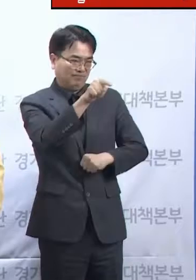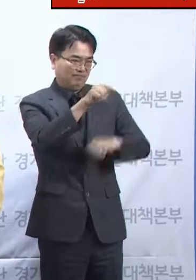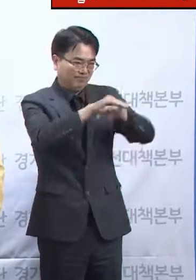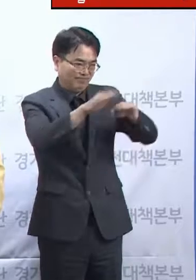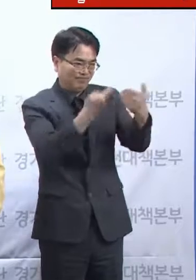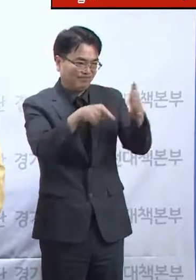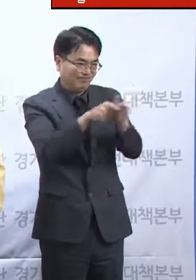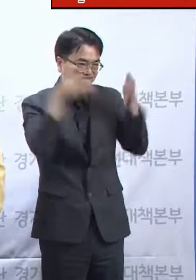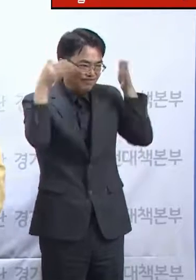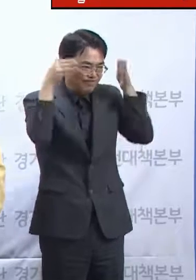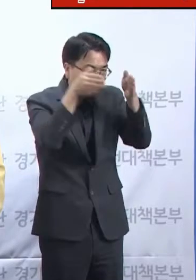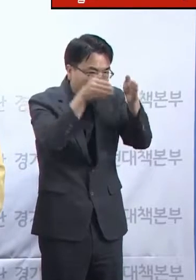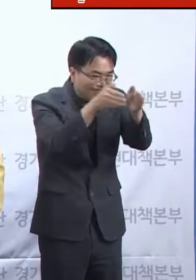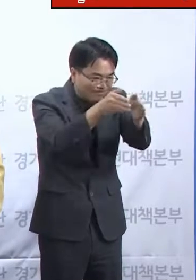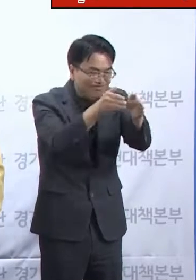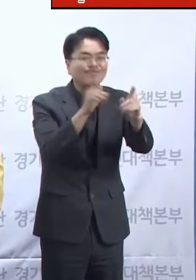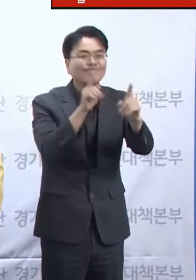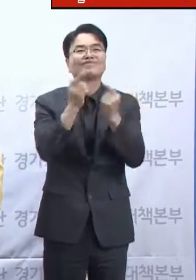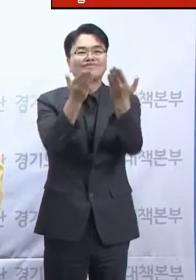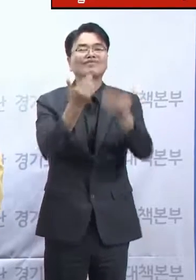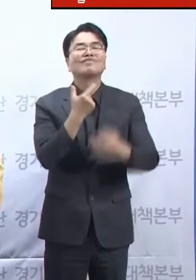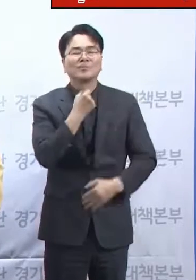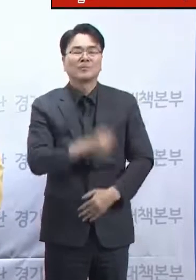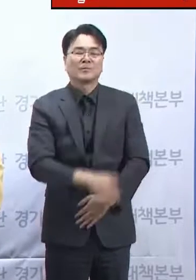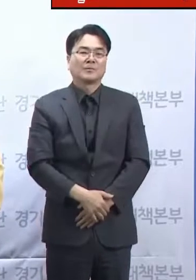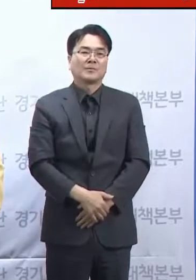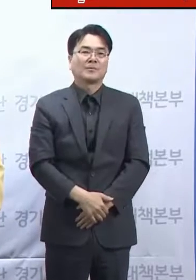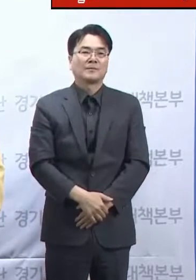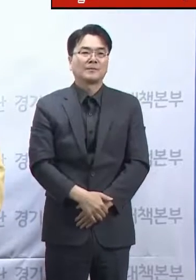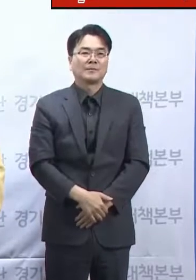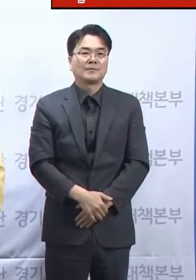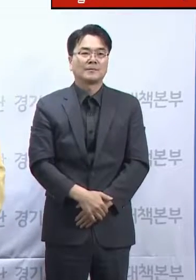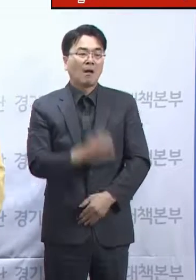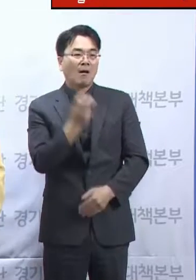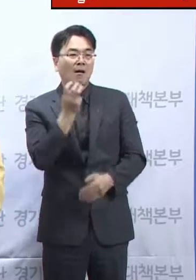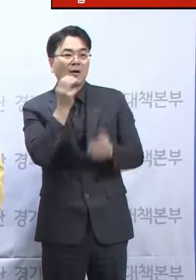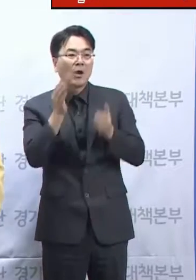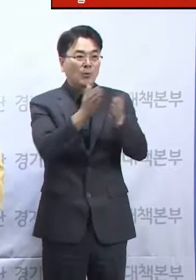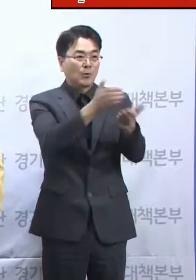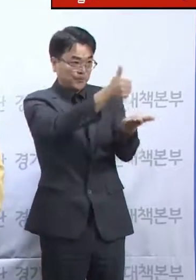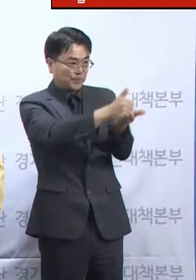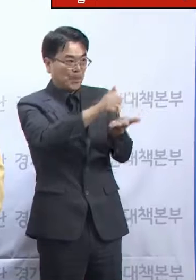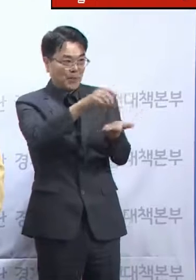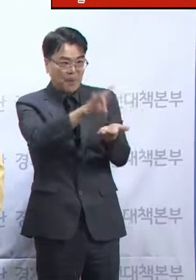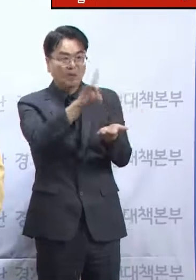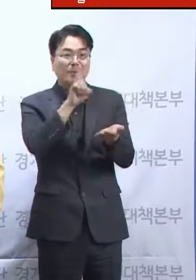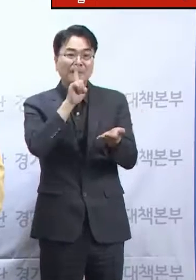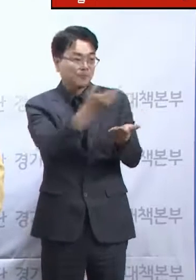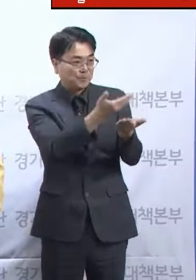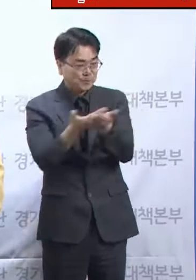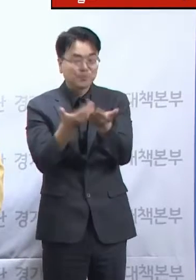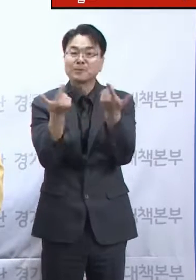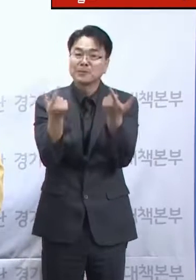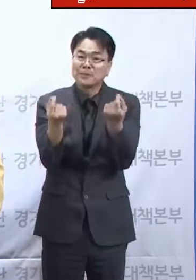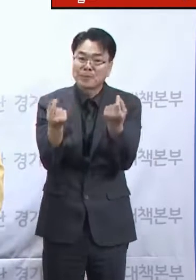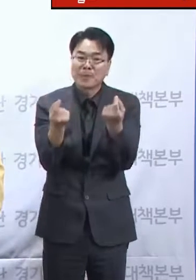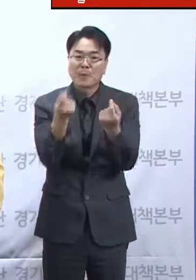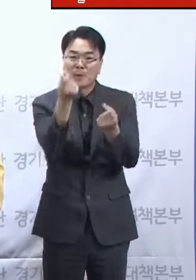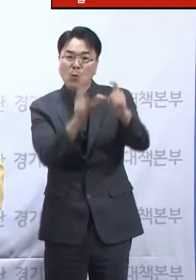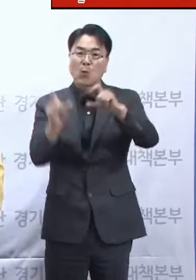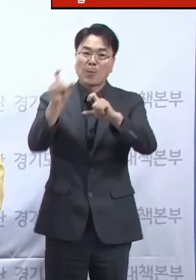예정이라고 먼저 말씀드리겠습니다. 전반적으로 도지사님께서 말씀을 드렸는데 저희가 조금